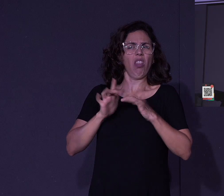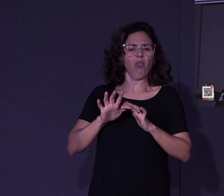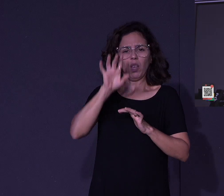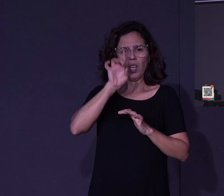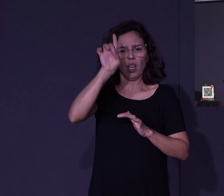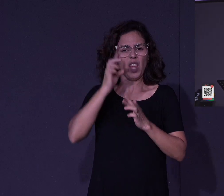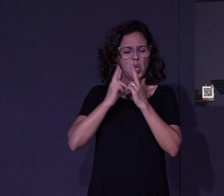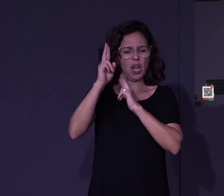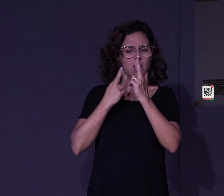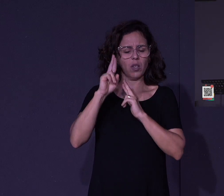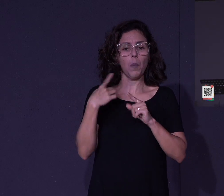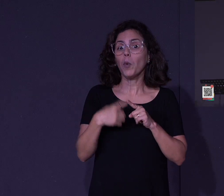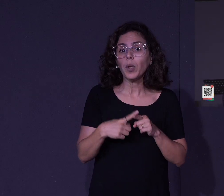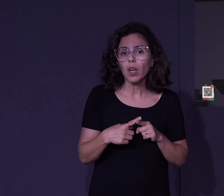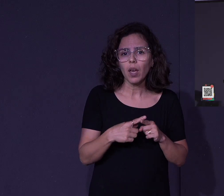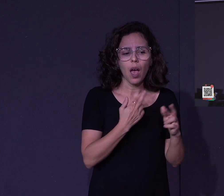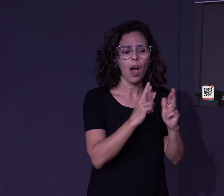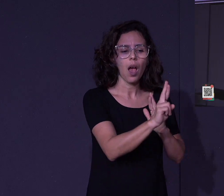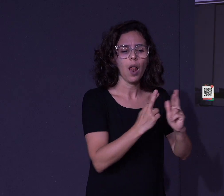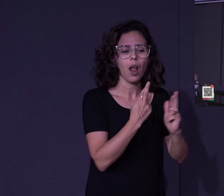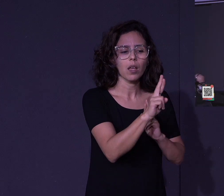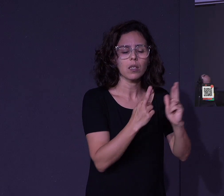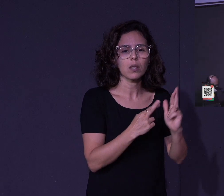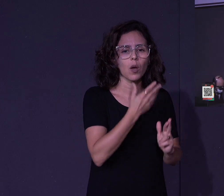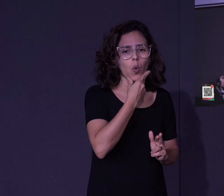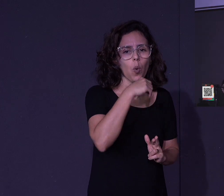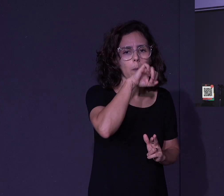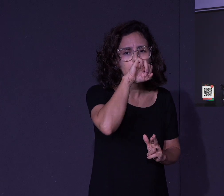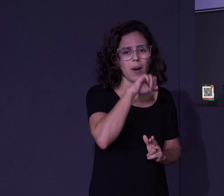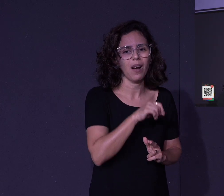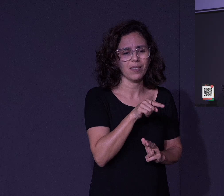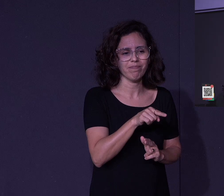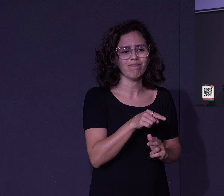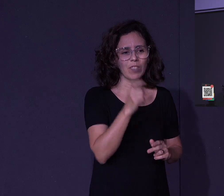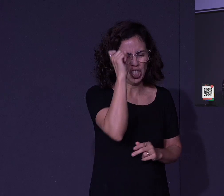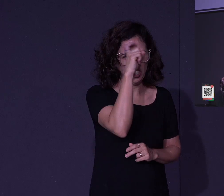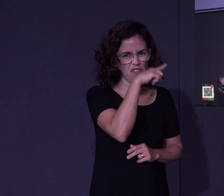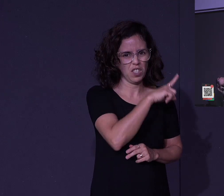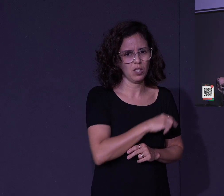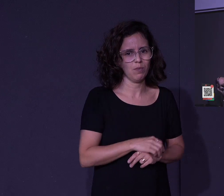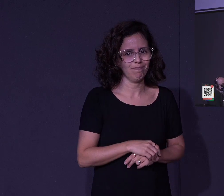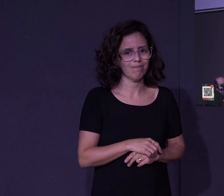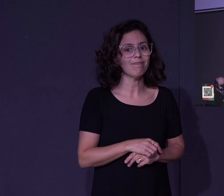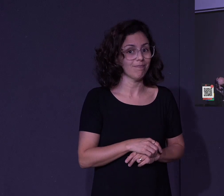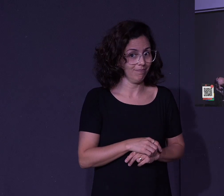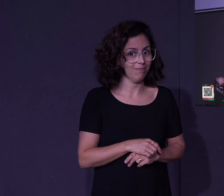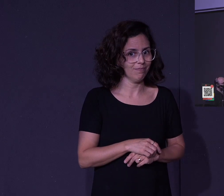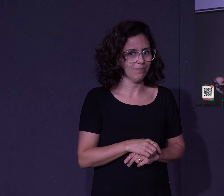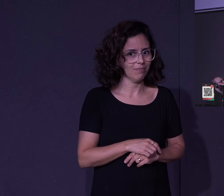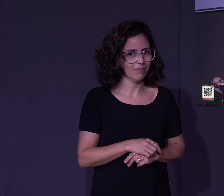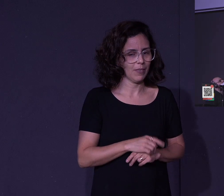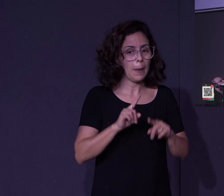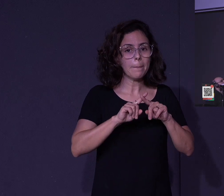paterna estava totalmente comprometida, até que ele aprendeu, como diz o Salmo 27, ainda que teu pai e tua mãe te desamparem,